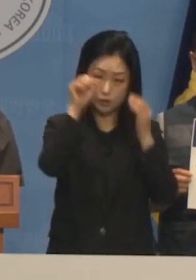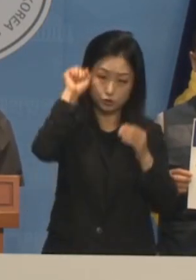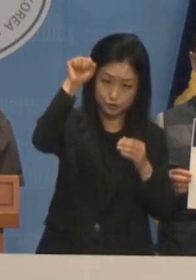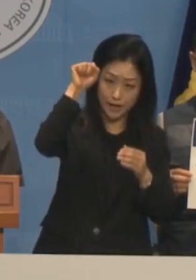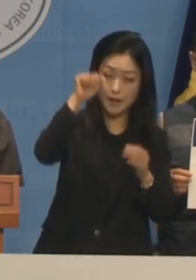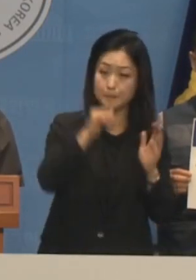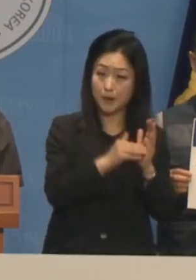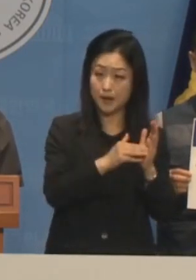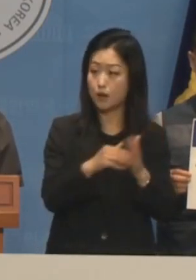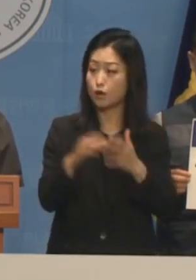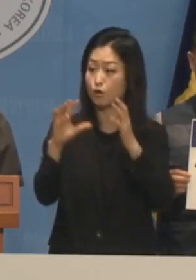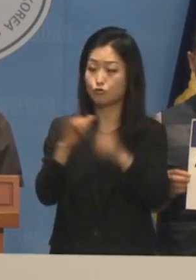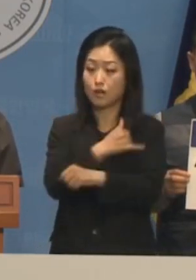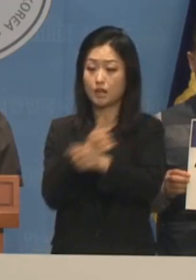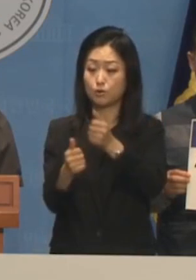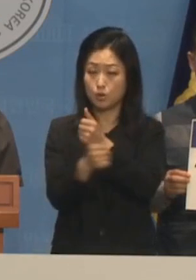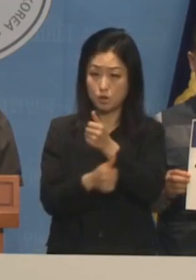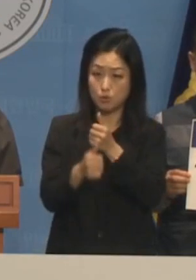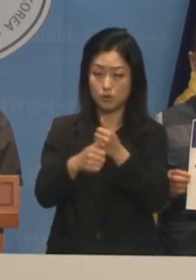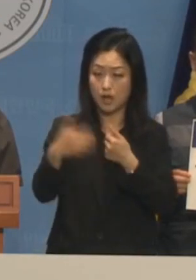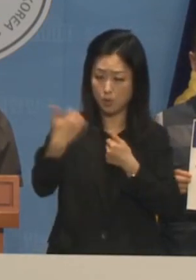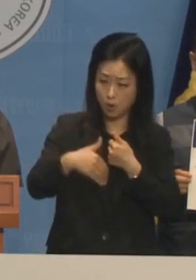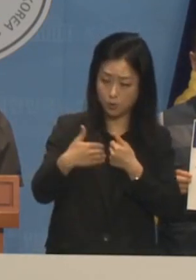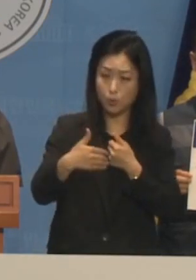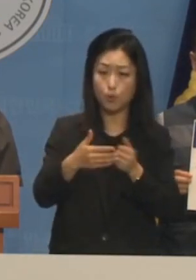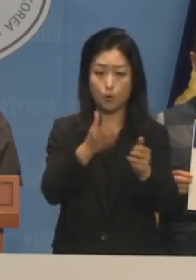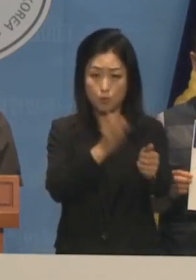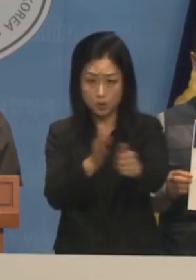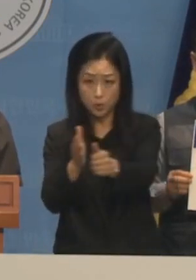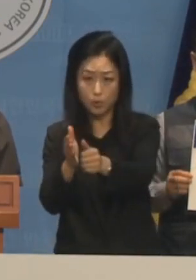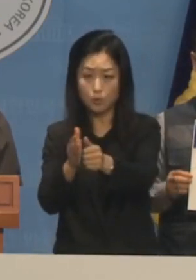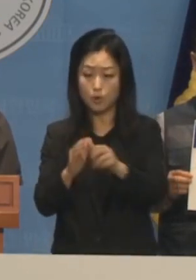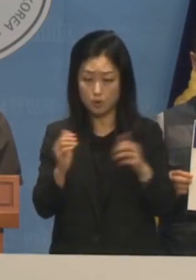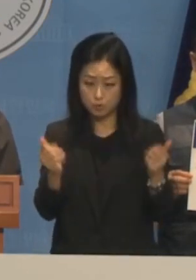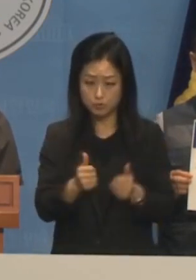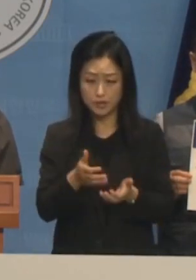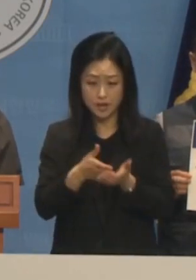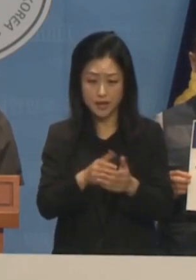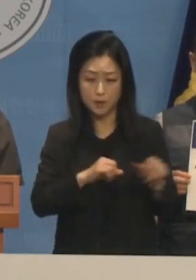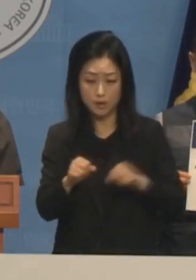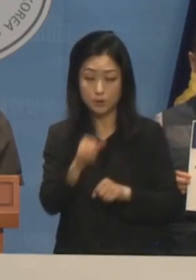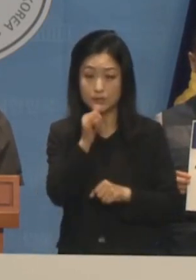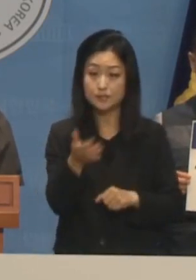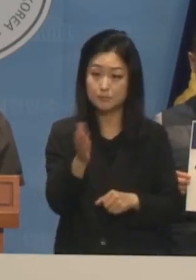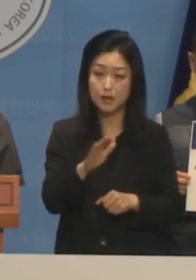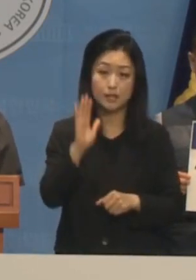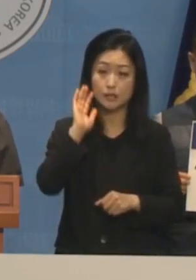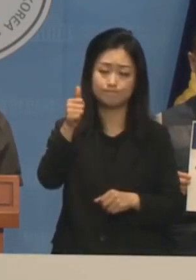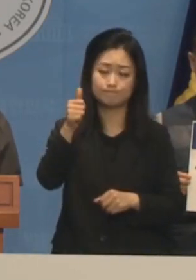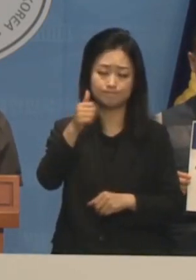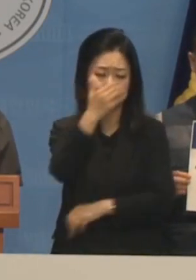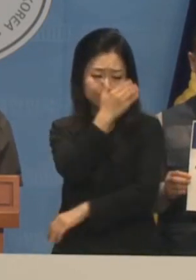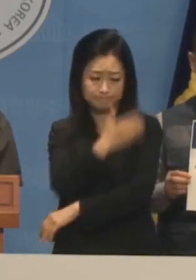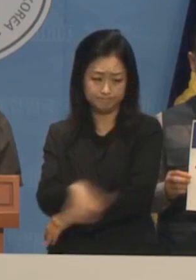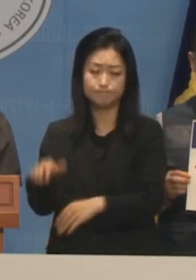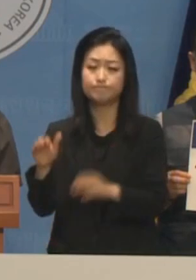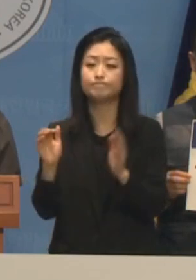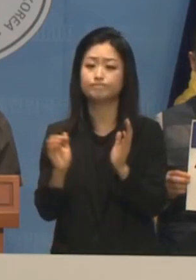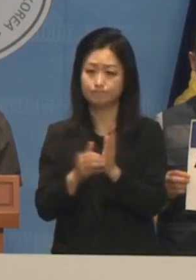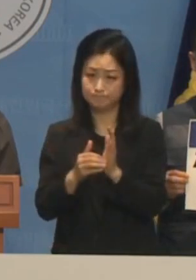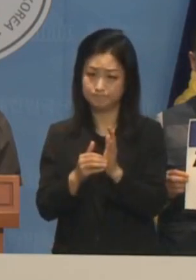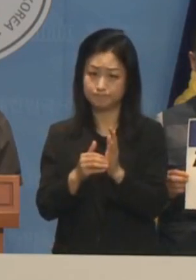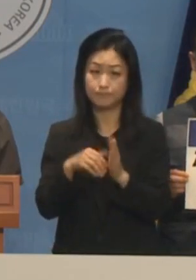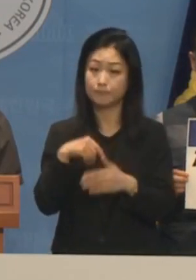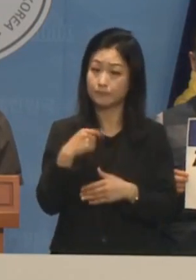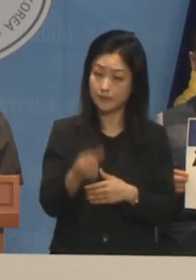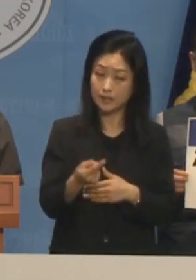아니라 국가인권위원회의 공고, 국회의 주문도 잇따랐지만 윤석열 정부는 이를 끝까지 외쳤습니다.